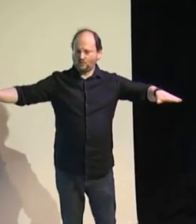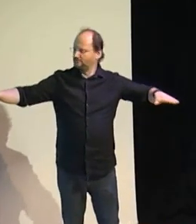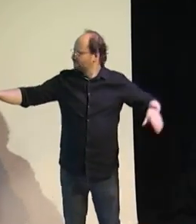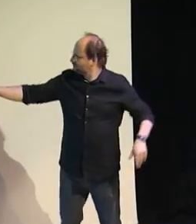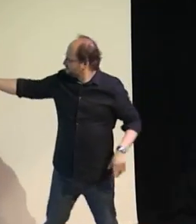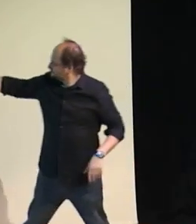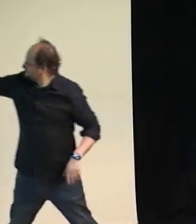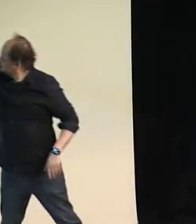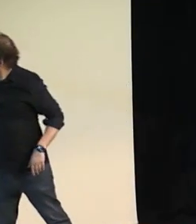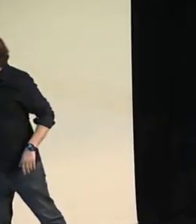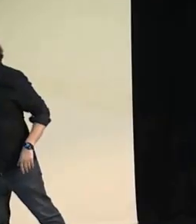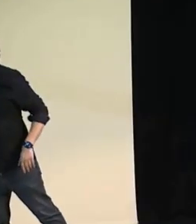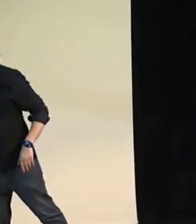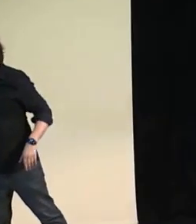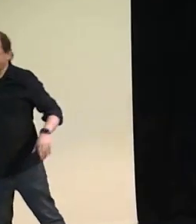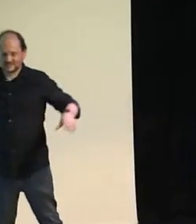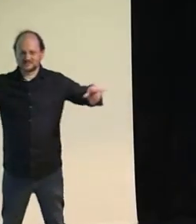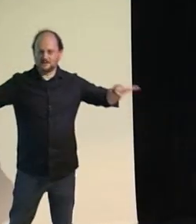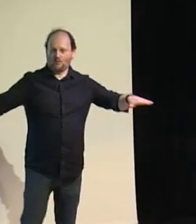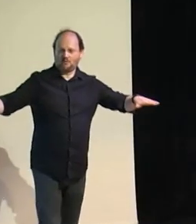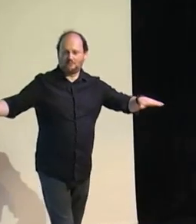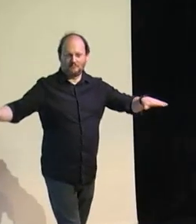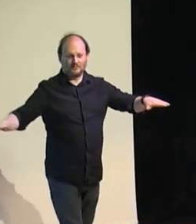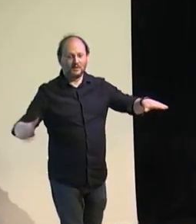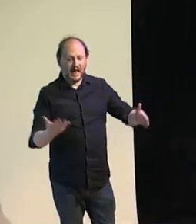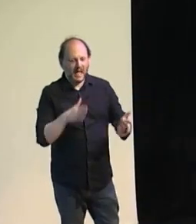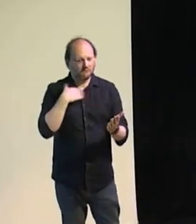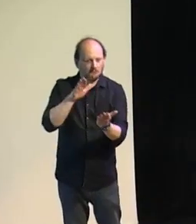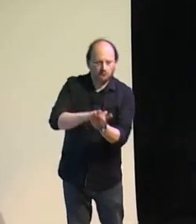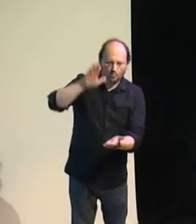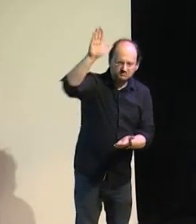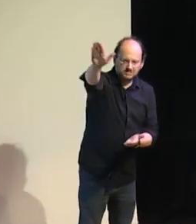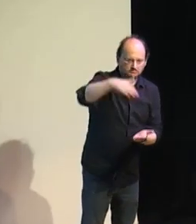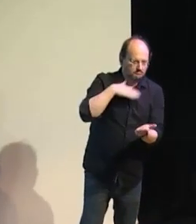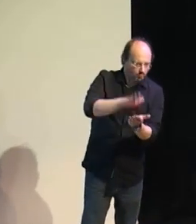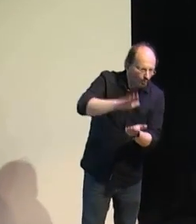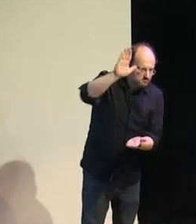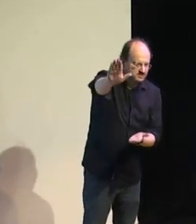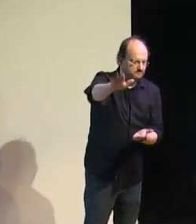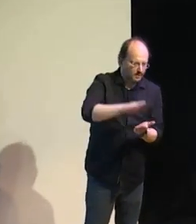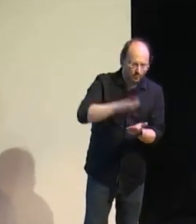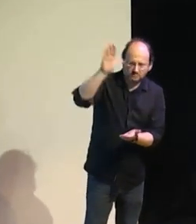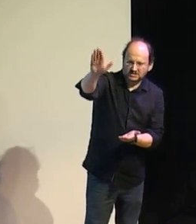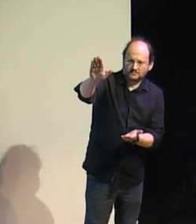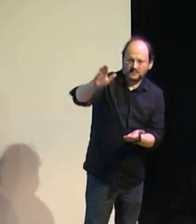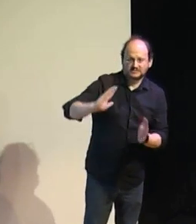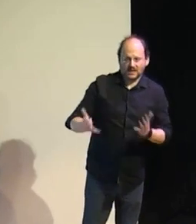On voit d'abord une personne qui a une main d'un côté et une main de l'autre. Et en fait, ça revient au signe